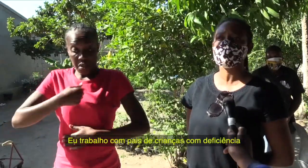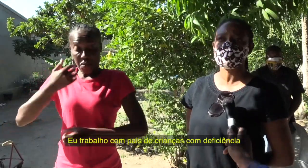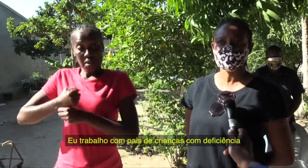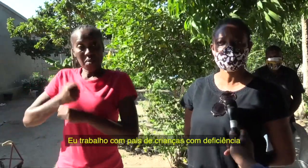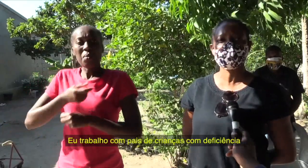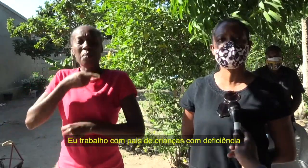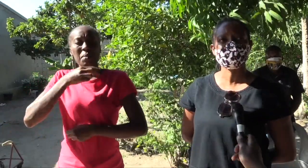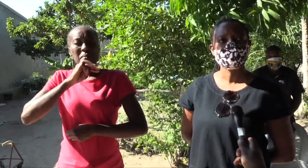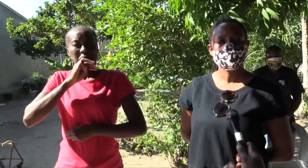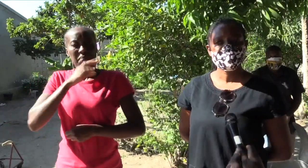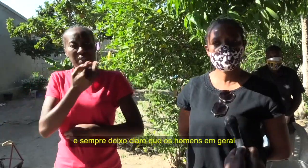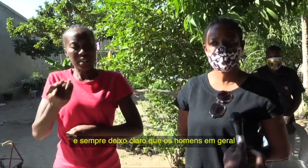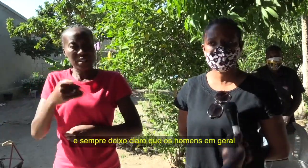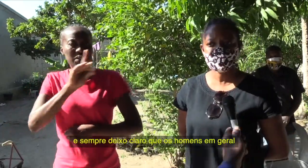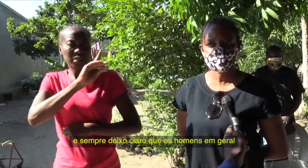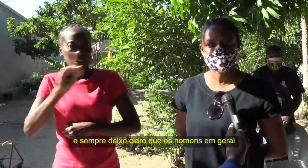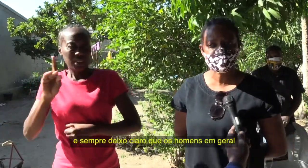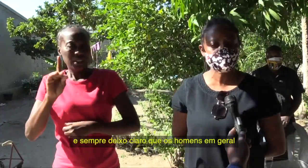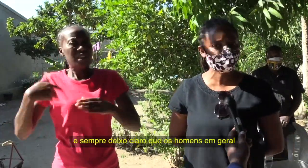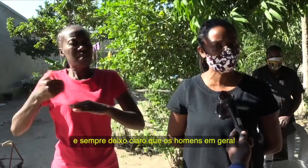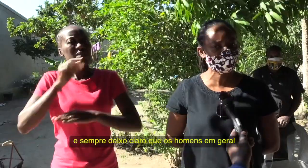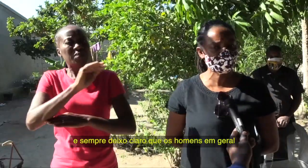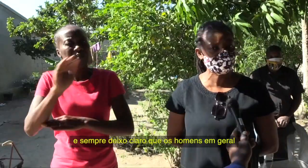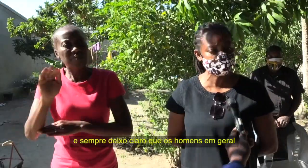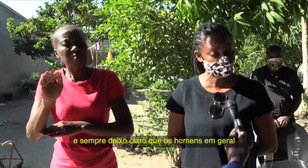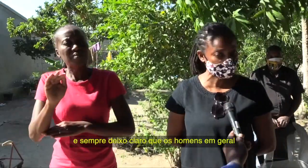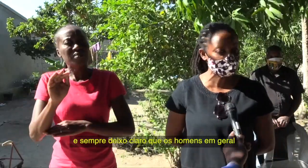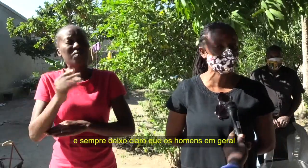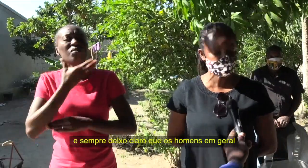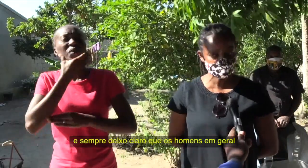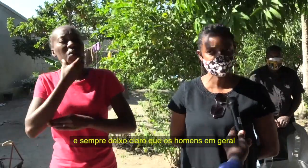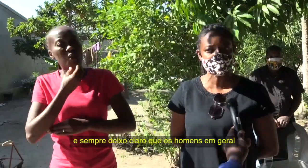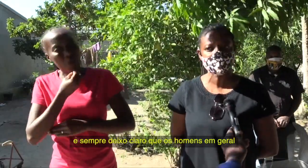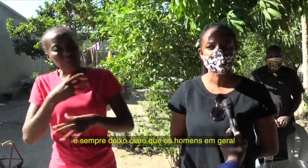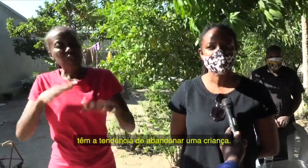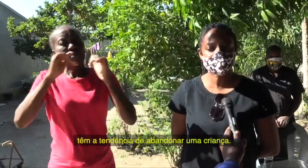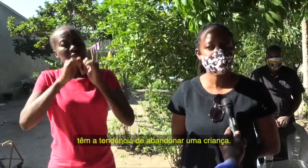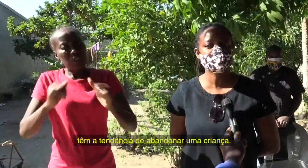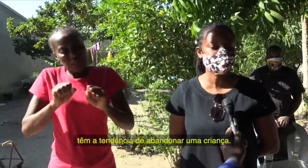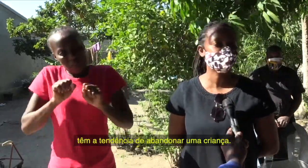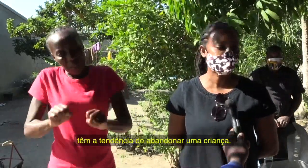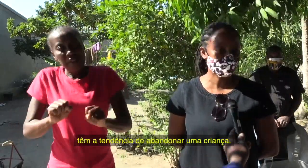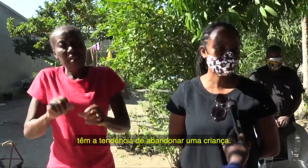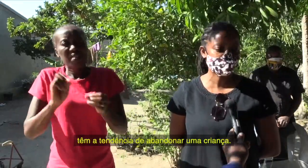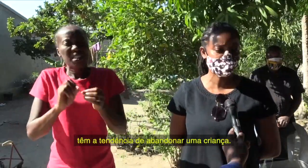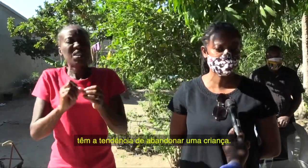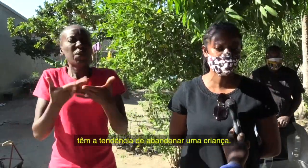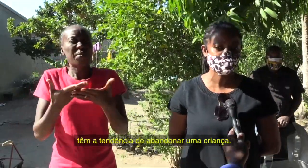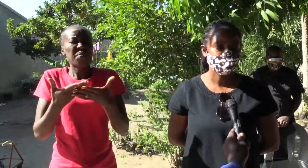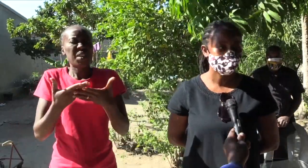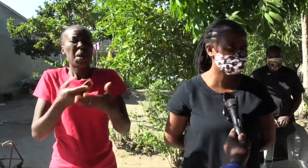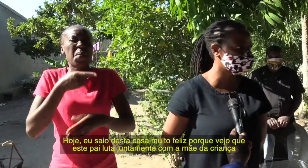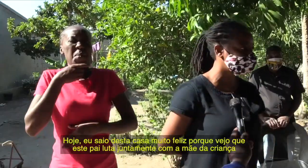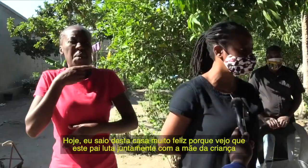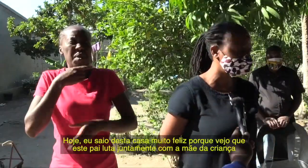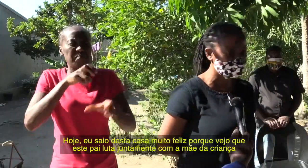de crianças com deficiência e eu sempre deixo claro que muitas vezes os homens em especial têm a tendência de abandonar uma criança